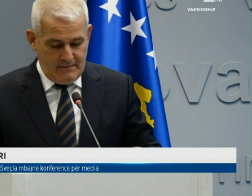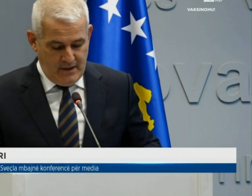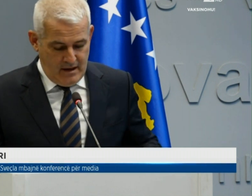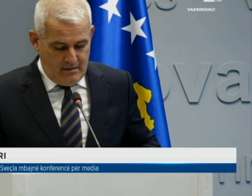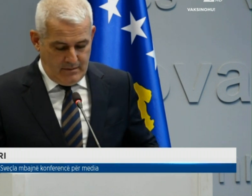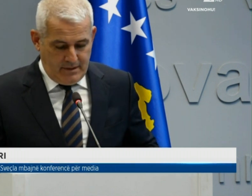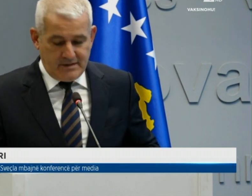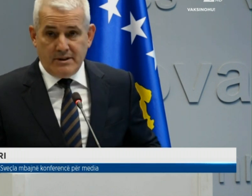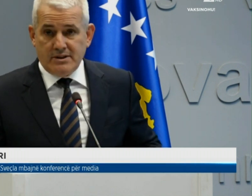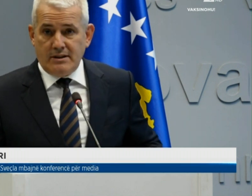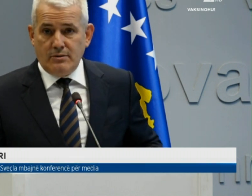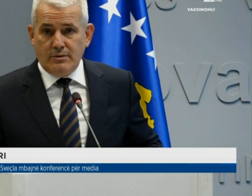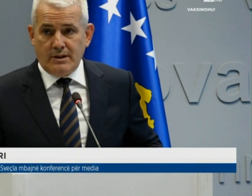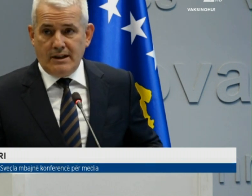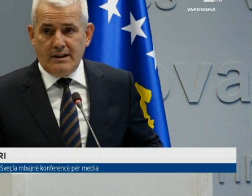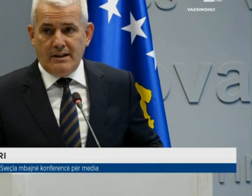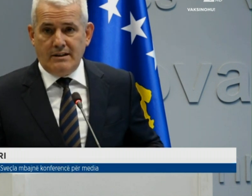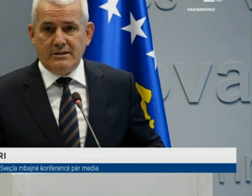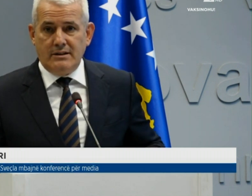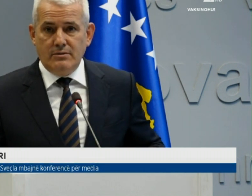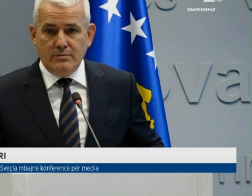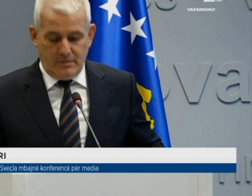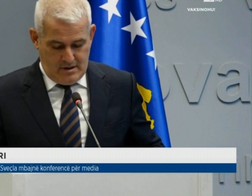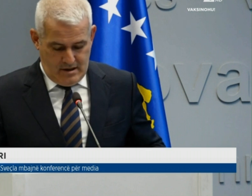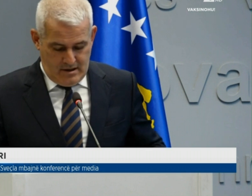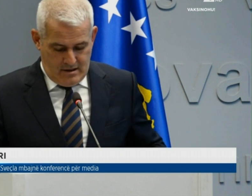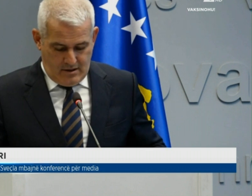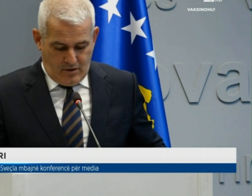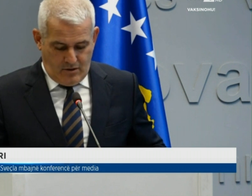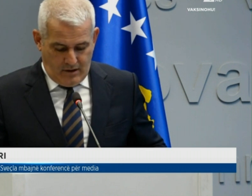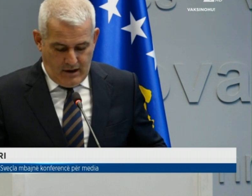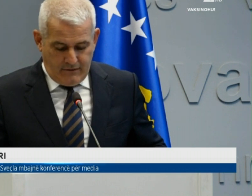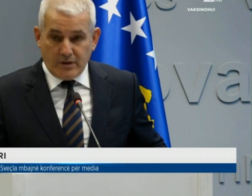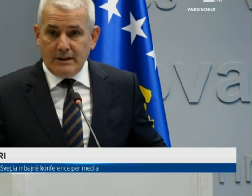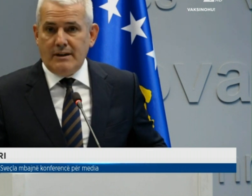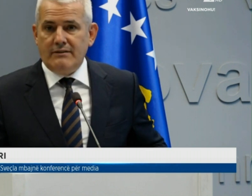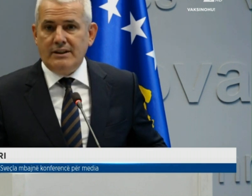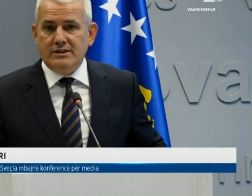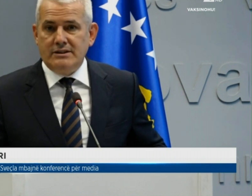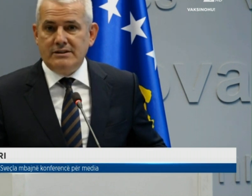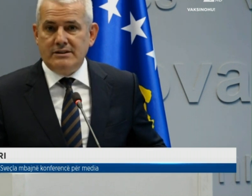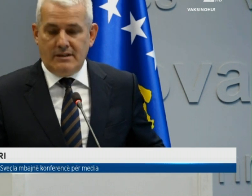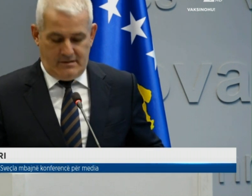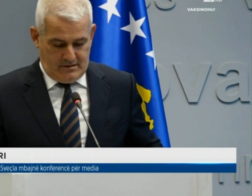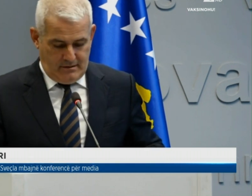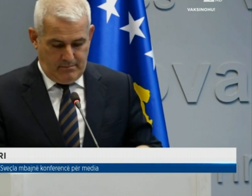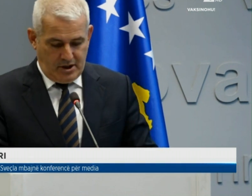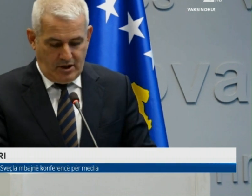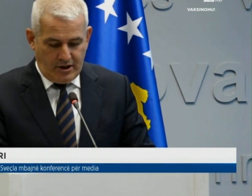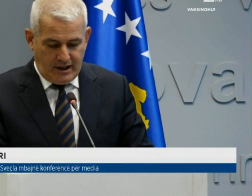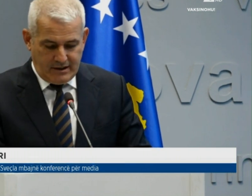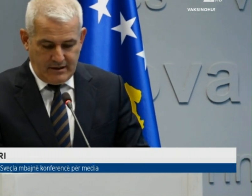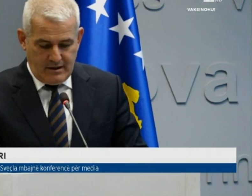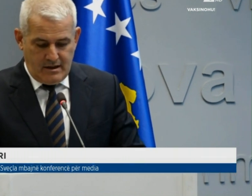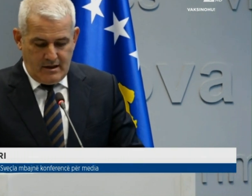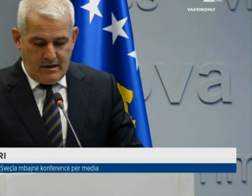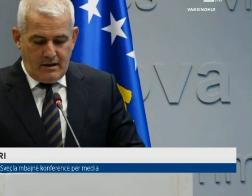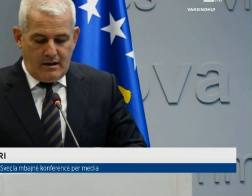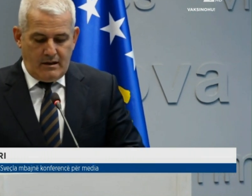se me 15 shtator edhe ka skadu afati i marrëveshjes për